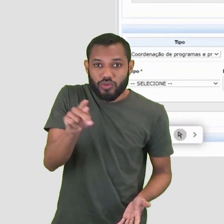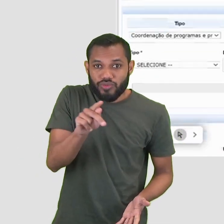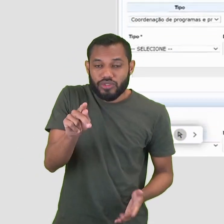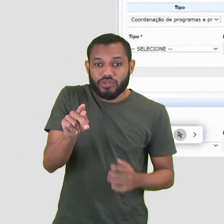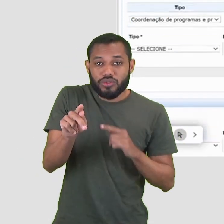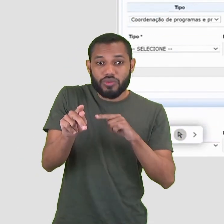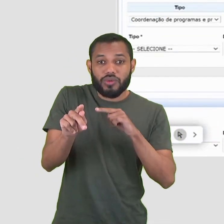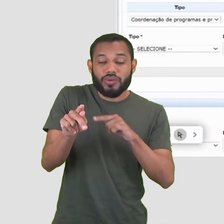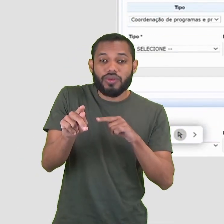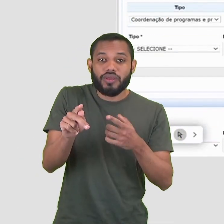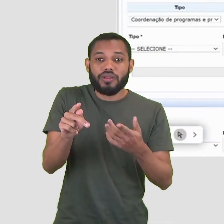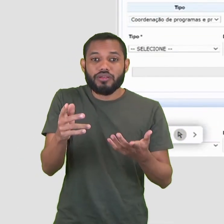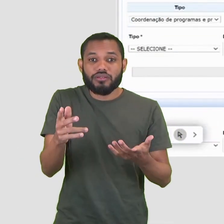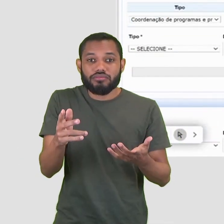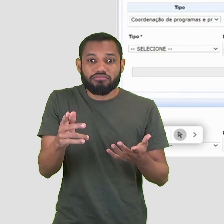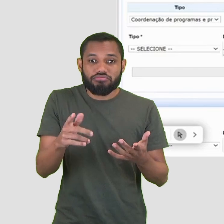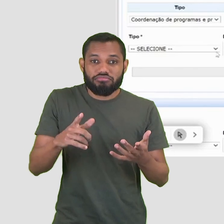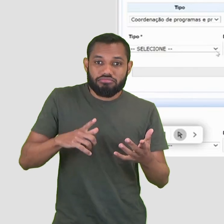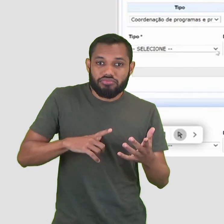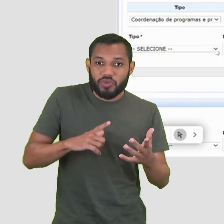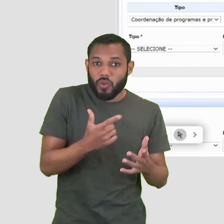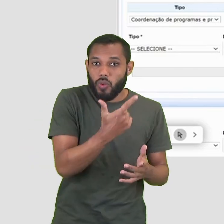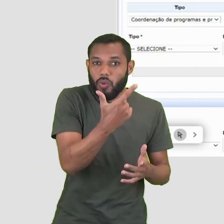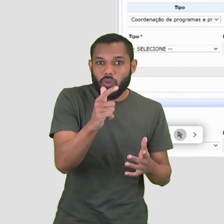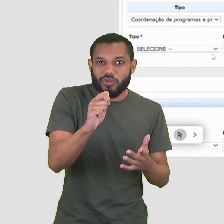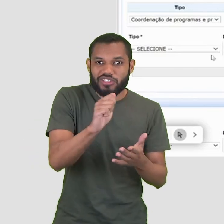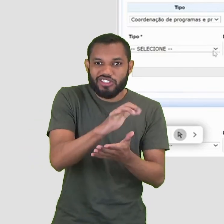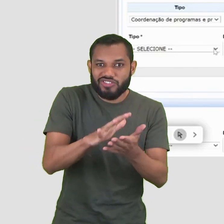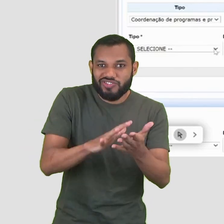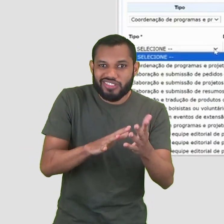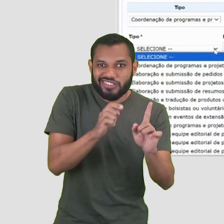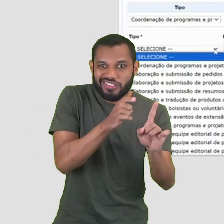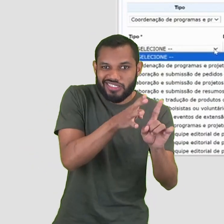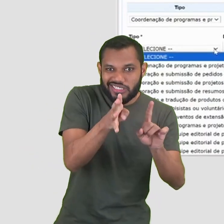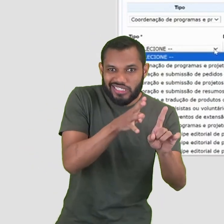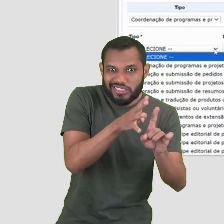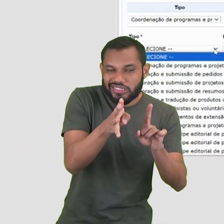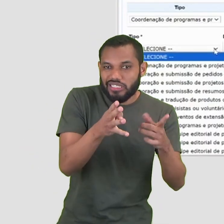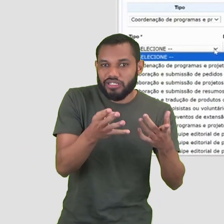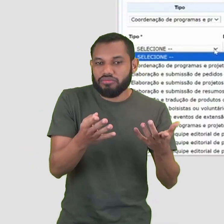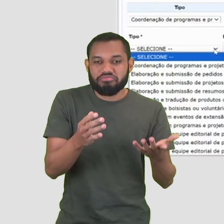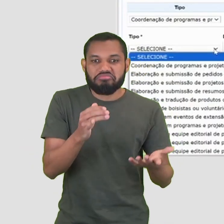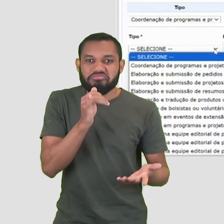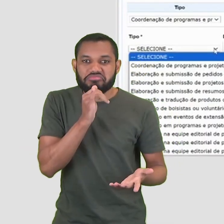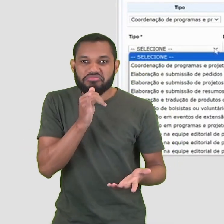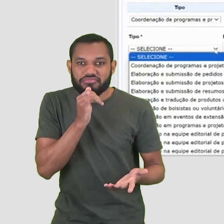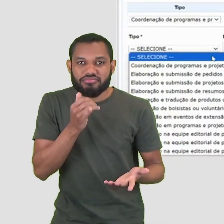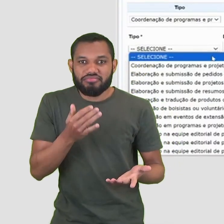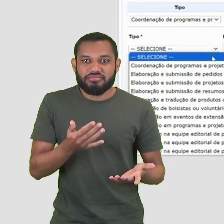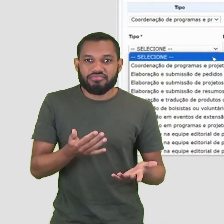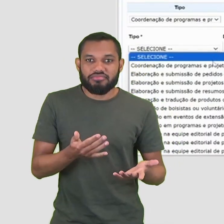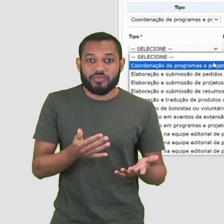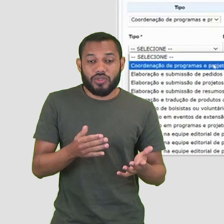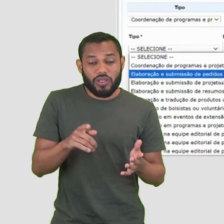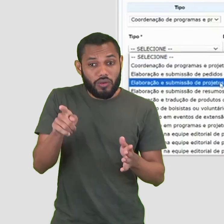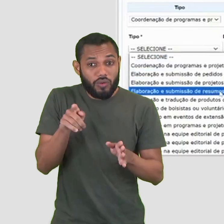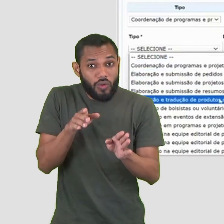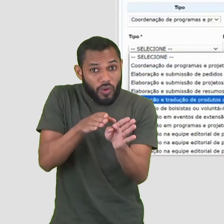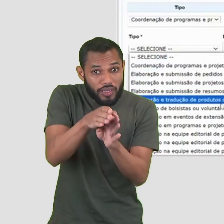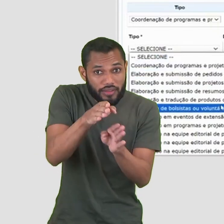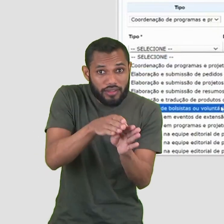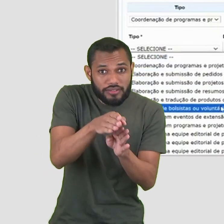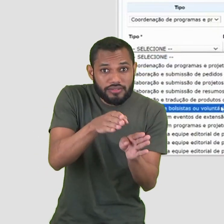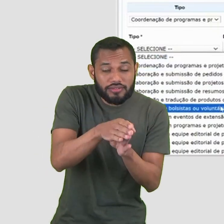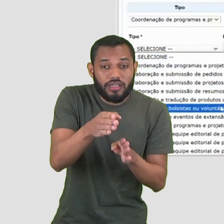que esse docente ele desenvolve uma outra atividade de extensão. Por exemplo,